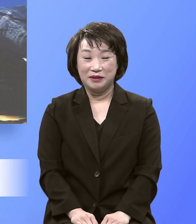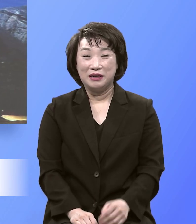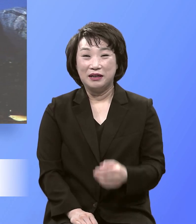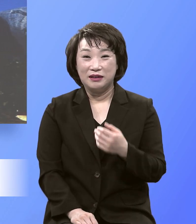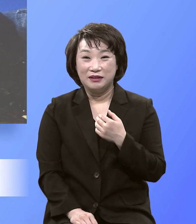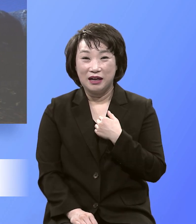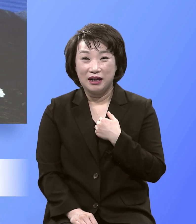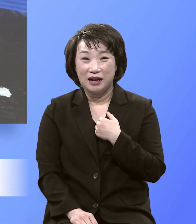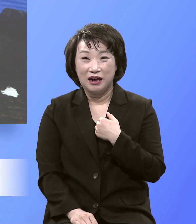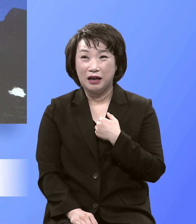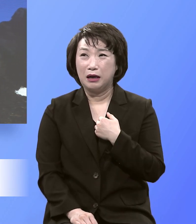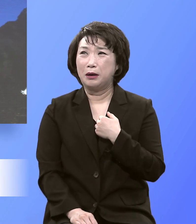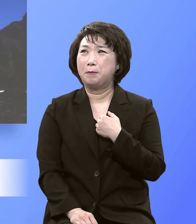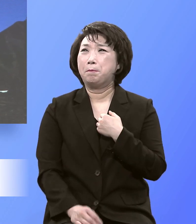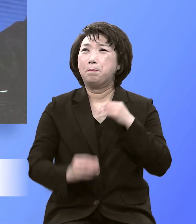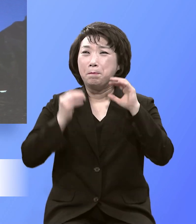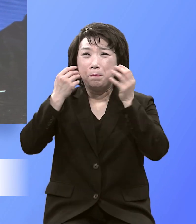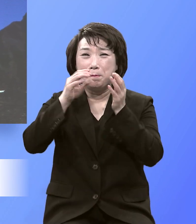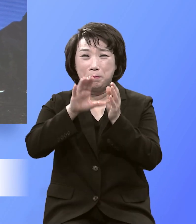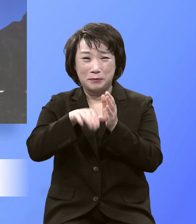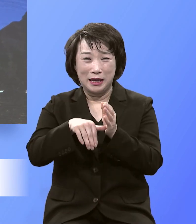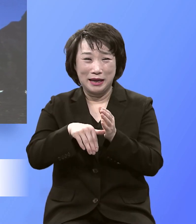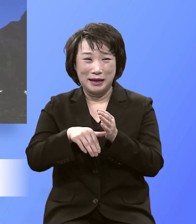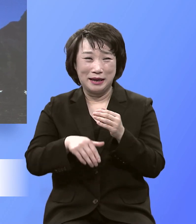제가 어려서